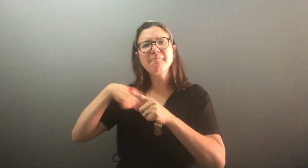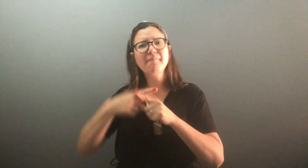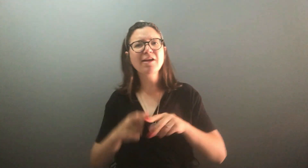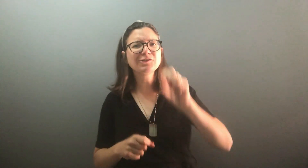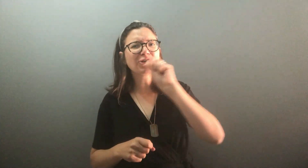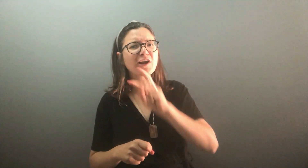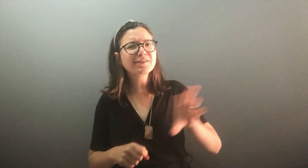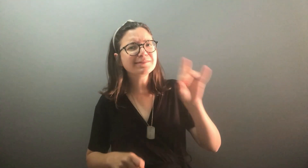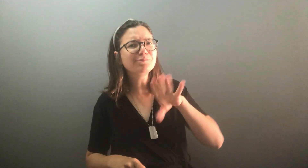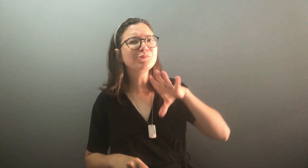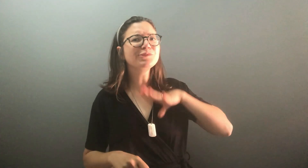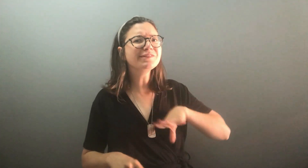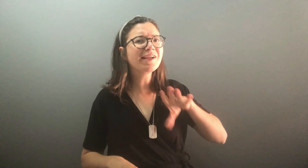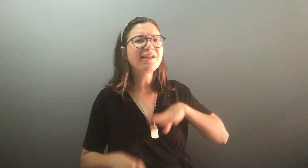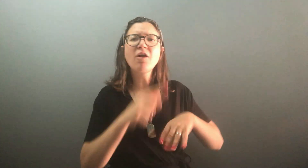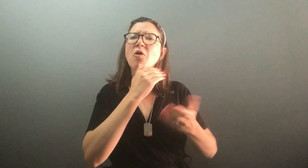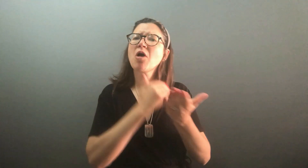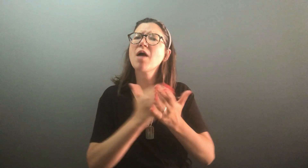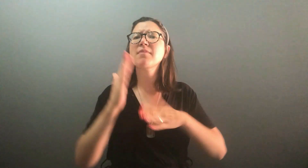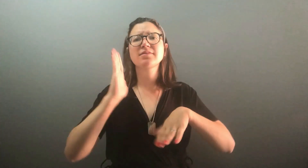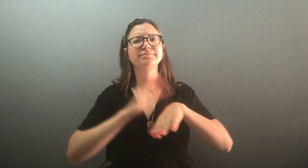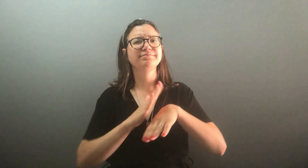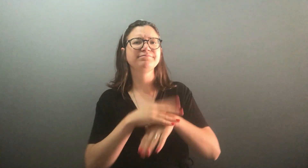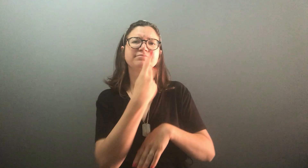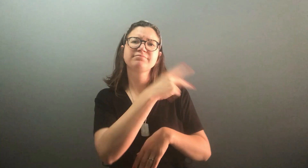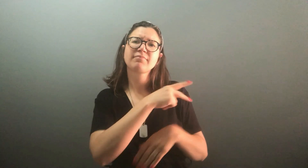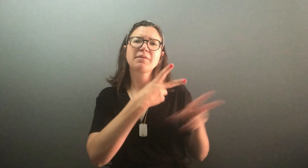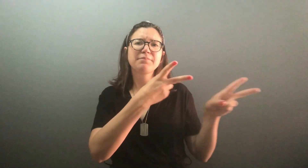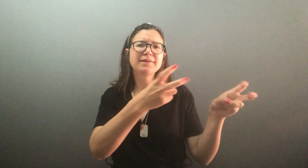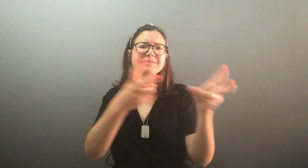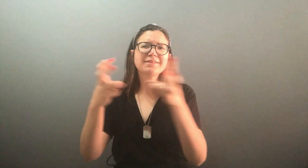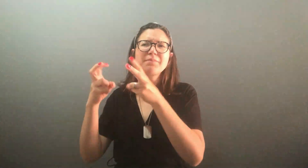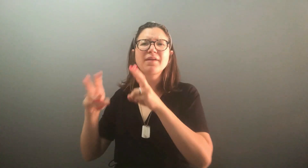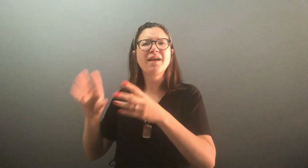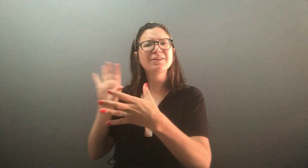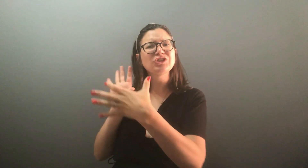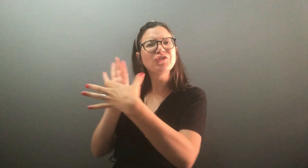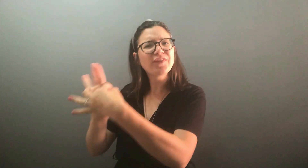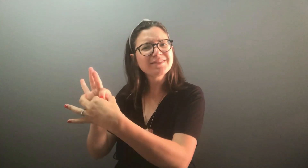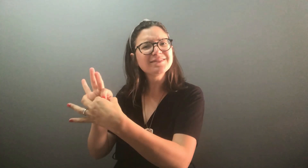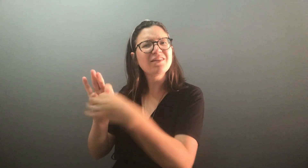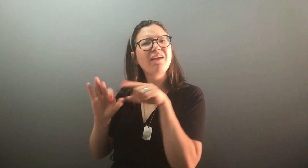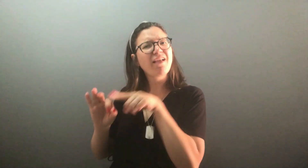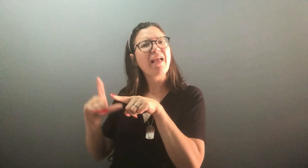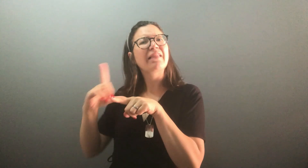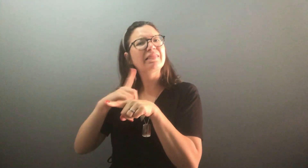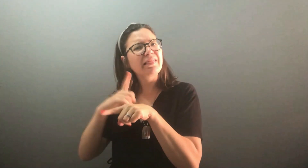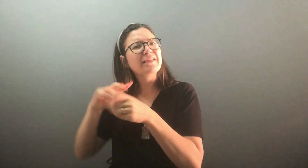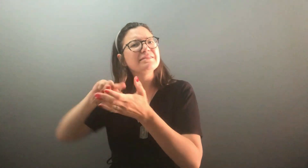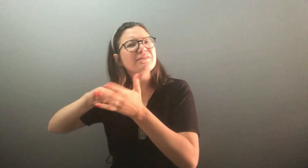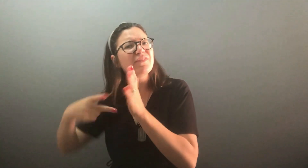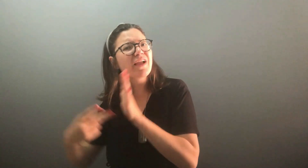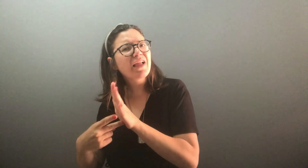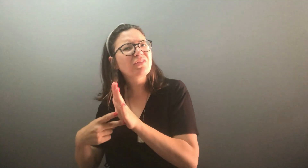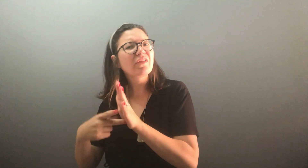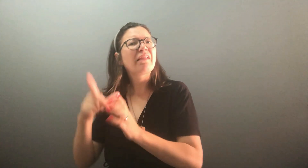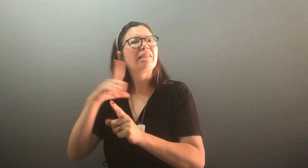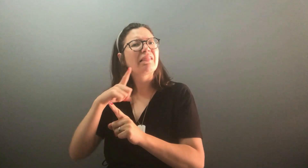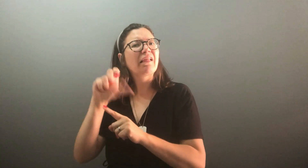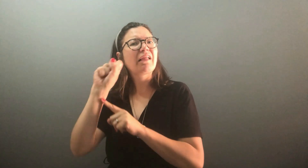precisa adquirir o significado para depois ter o conhecimento do português. Ela vai linkar isso de forma natural, porque ela